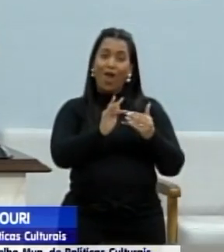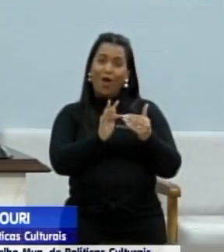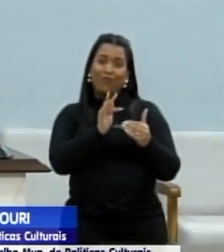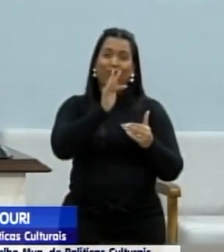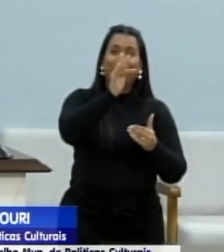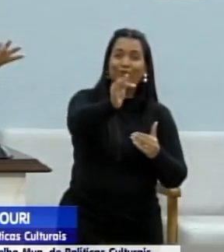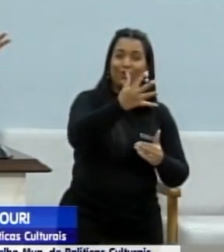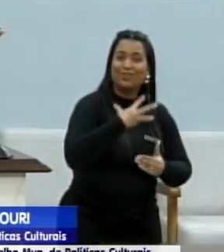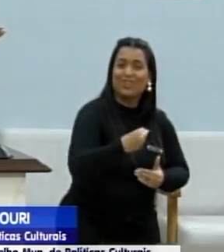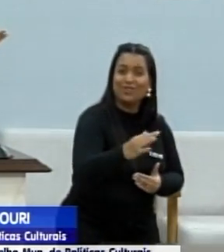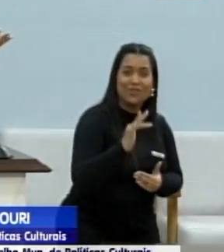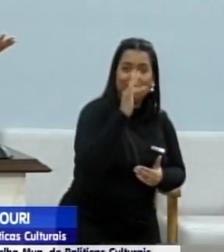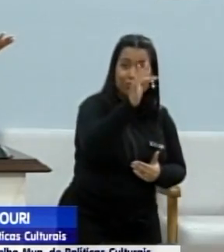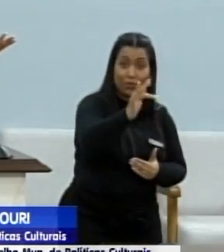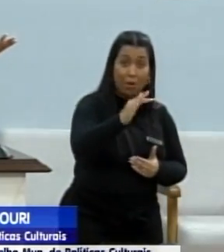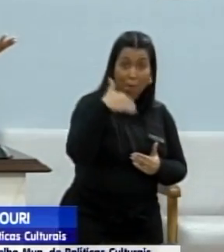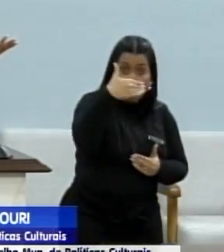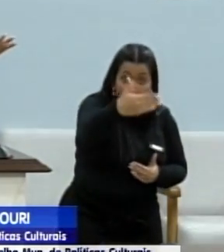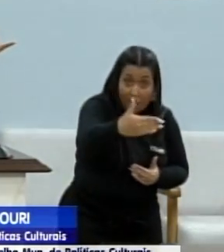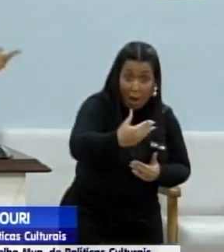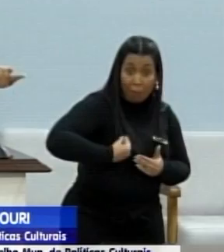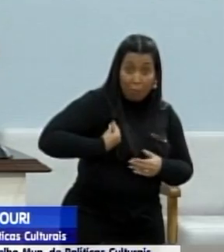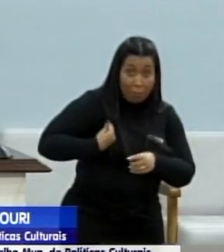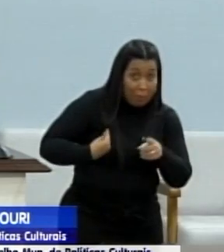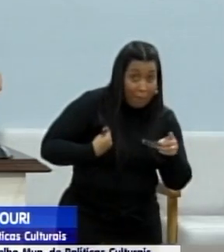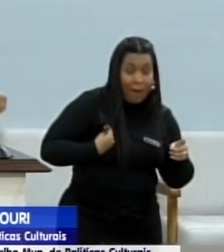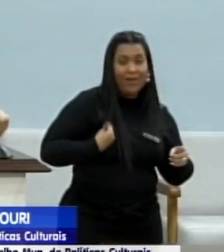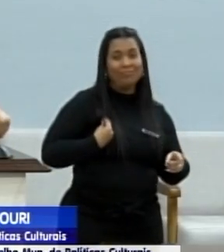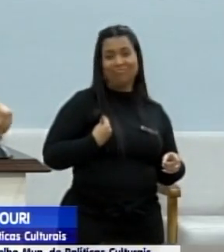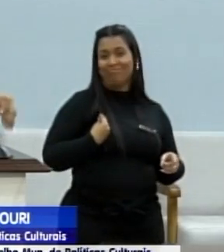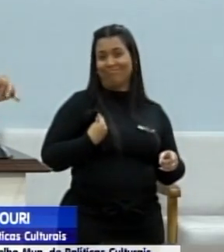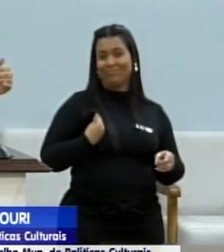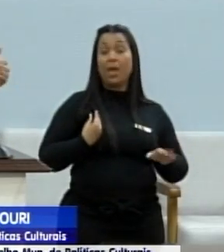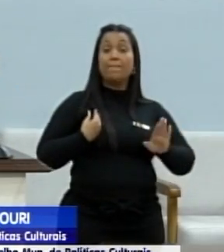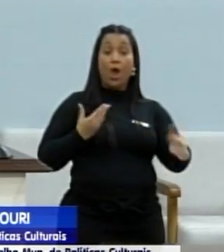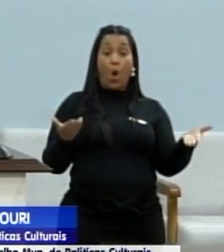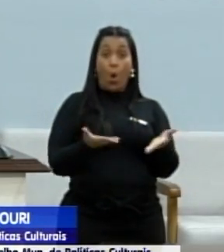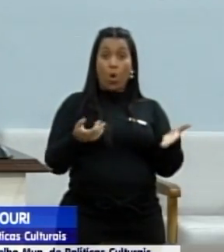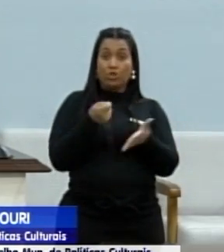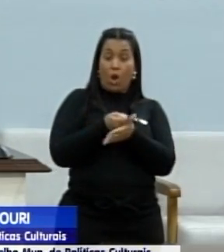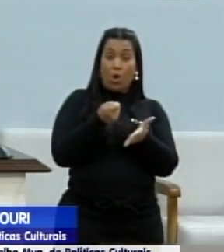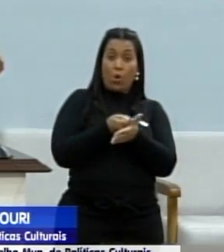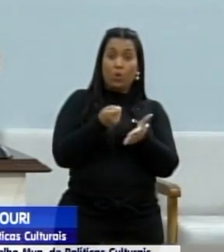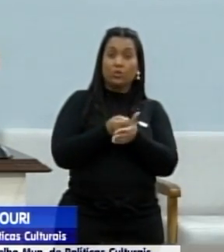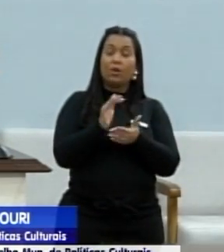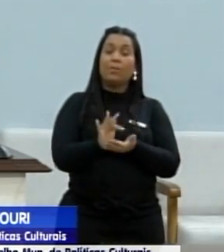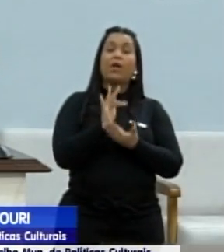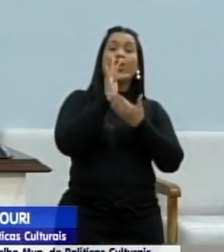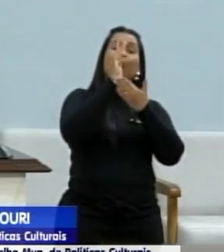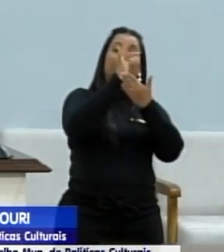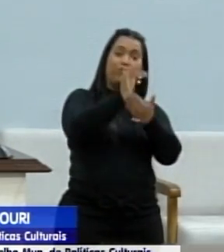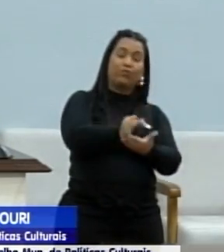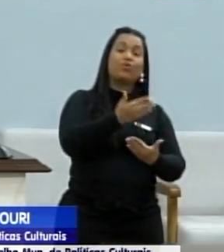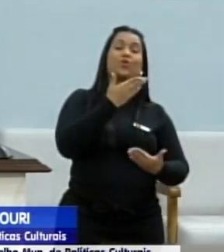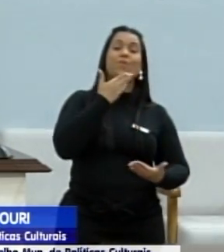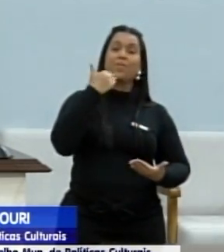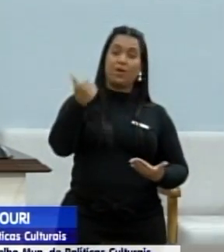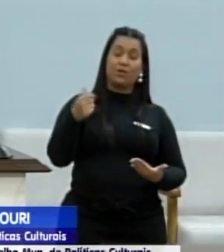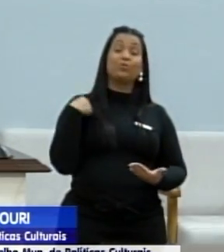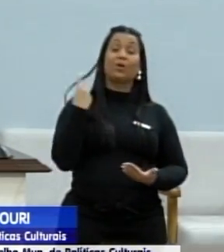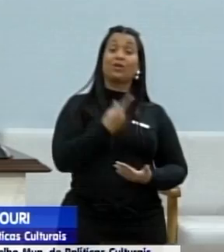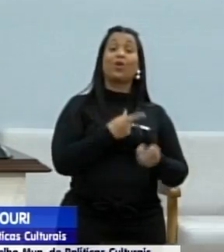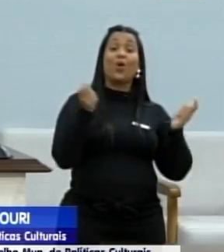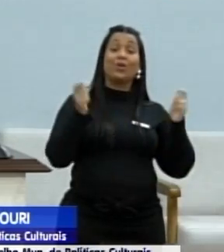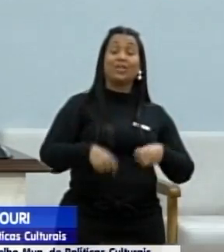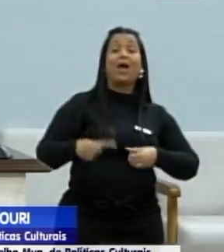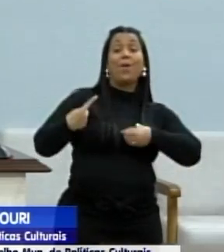a 100 anos, nenhum de nós vai estar aqui. Mas a nossa luta no hoje é para que a gente possibilite futuros melhores, para que a gente possibilite